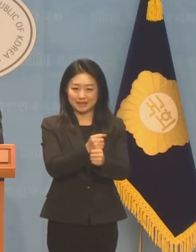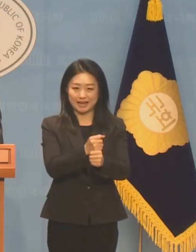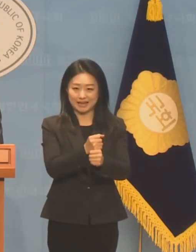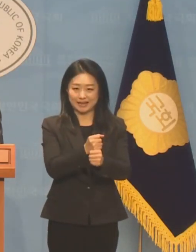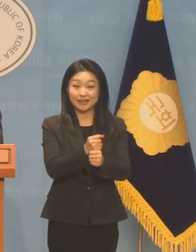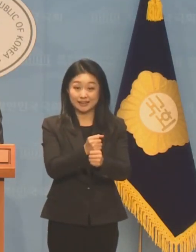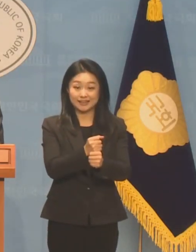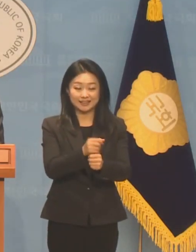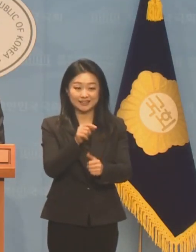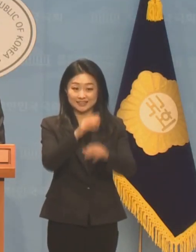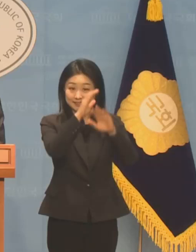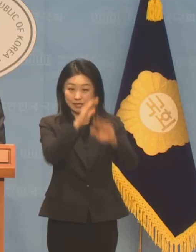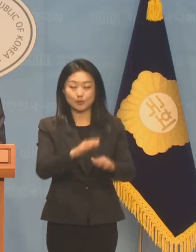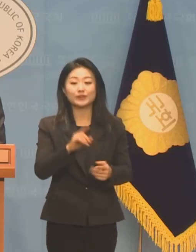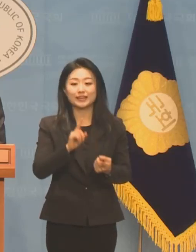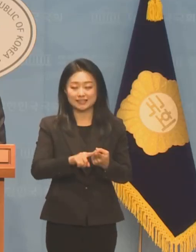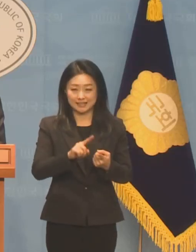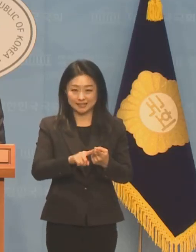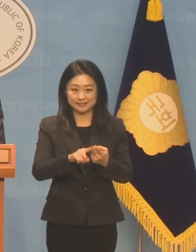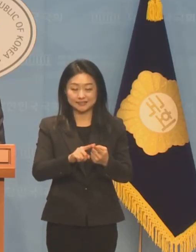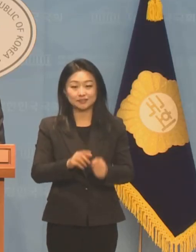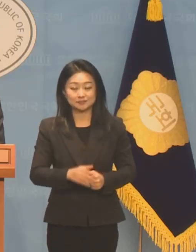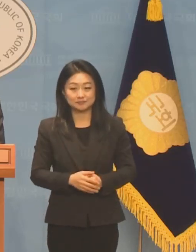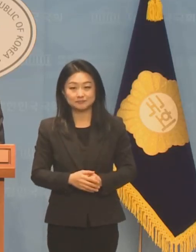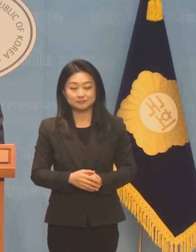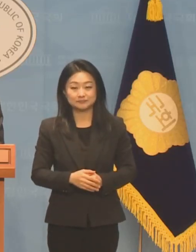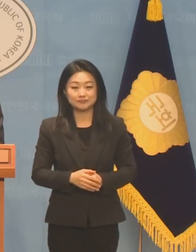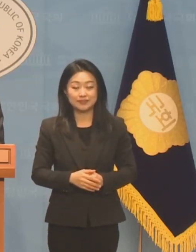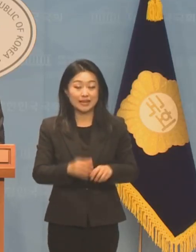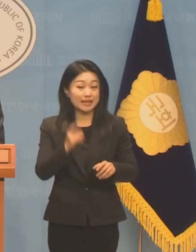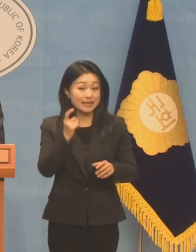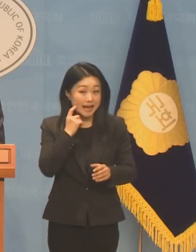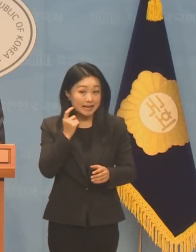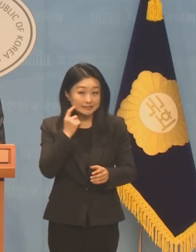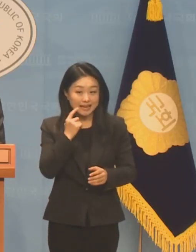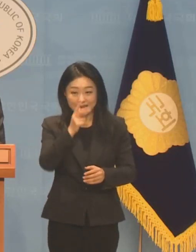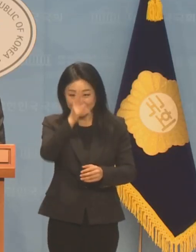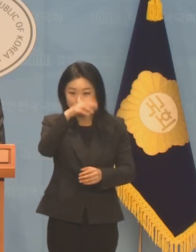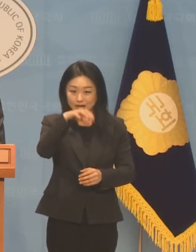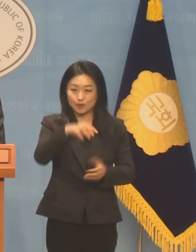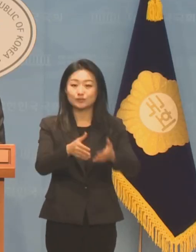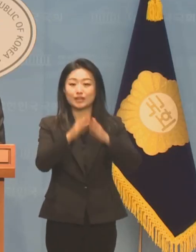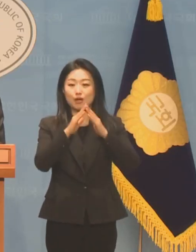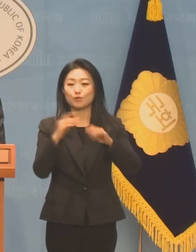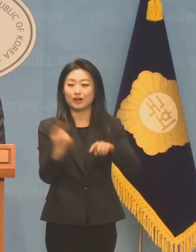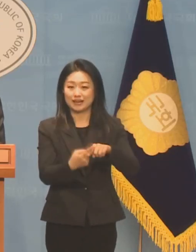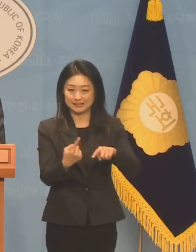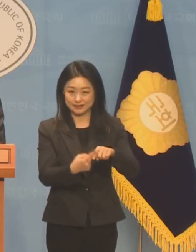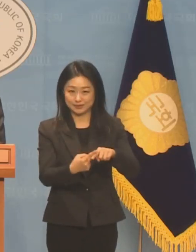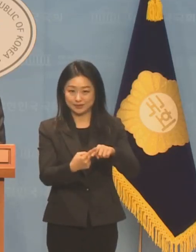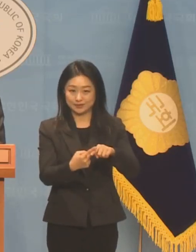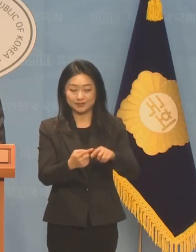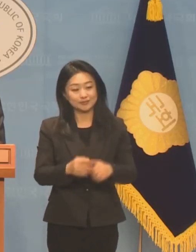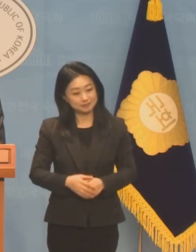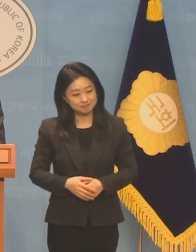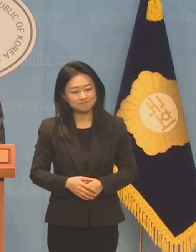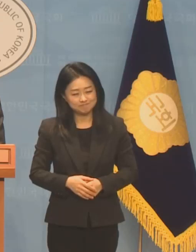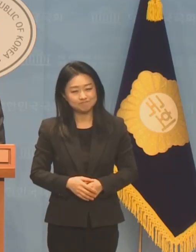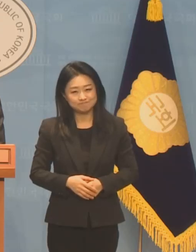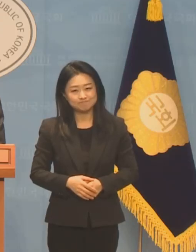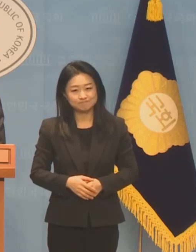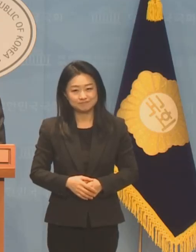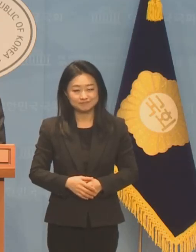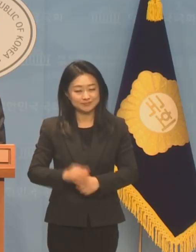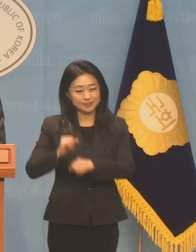합니다. 가짜뉴스 때려잡겠다고 가짜 파출소를 차렸습니다. 민주당, 이렇게 가면은